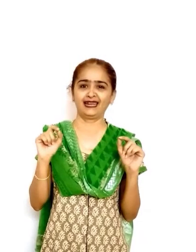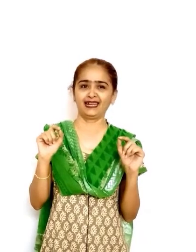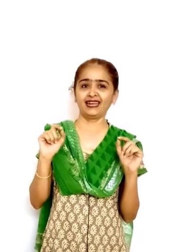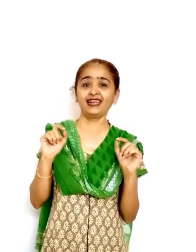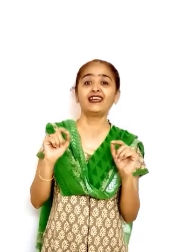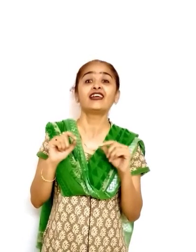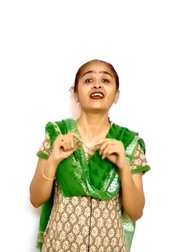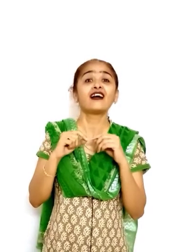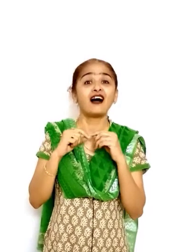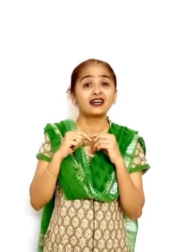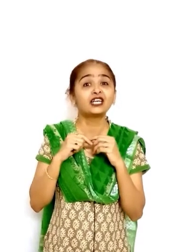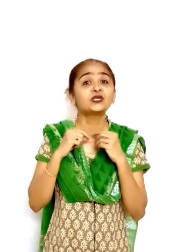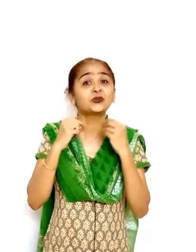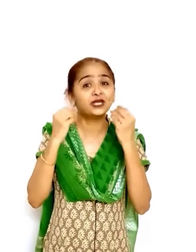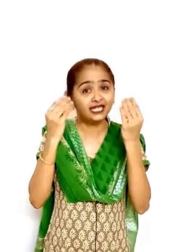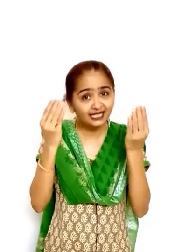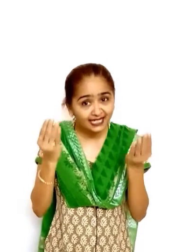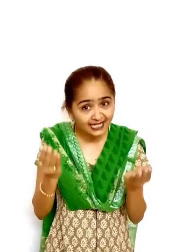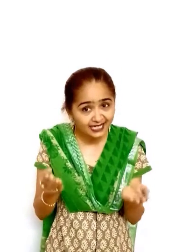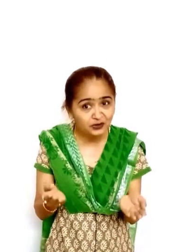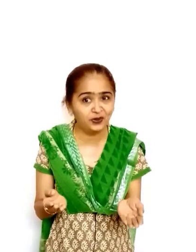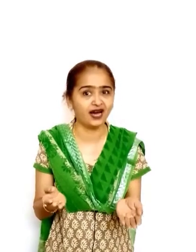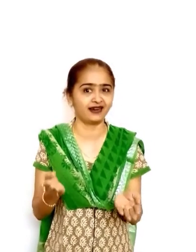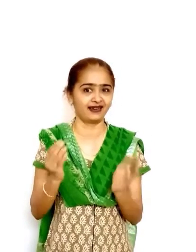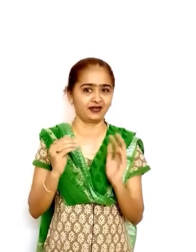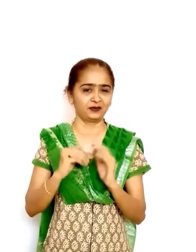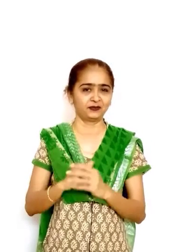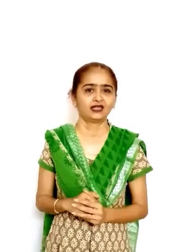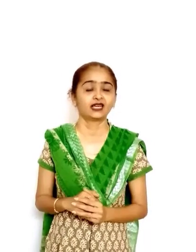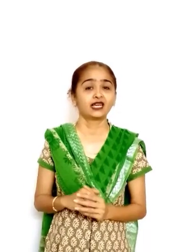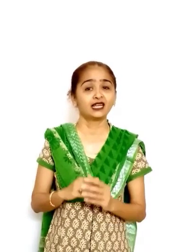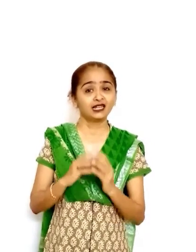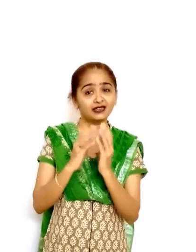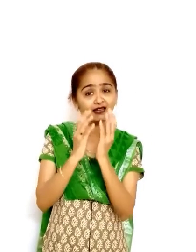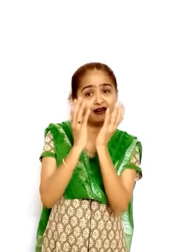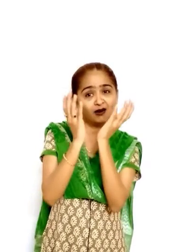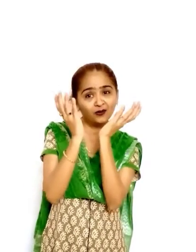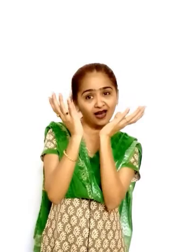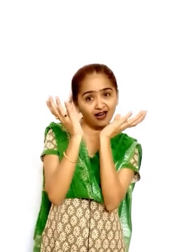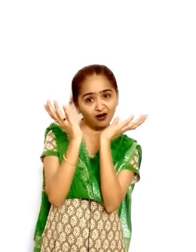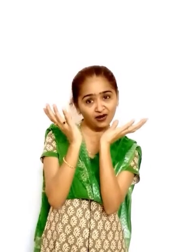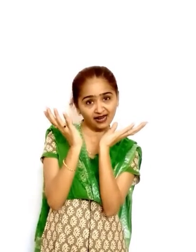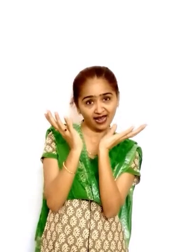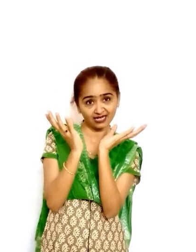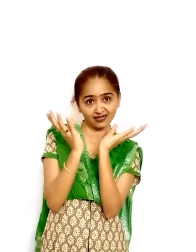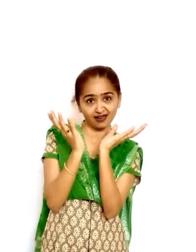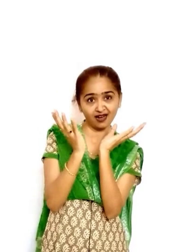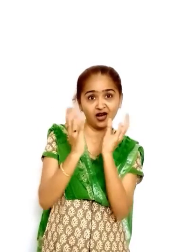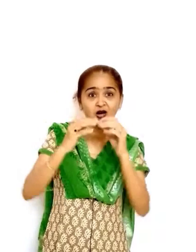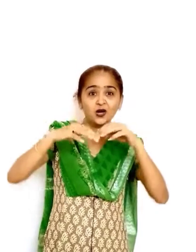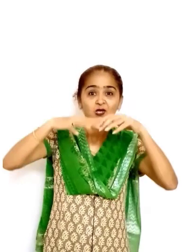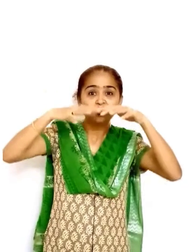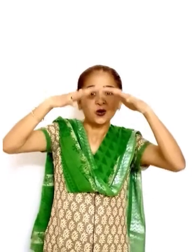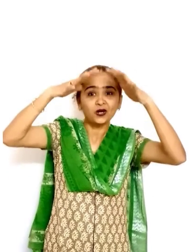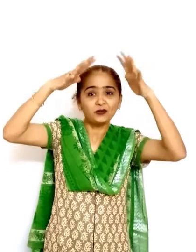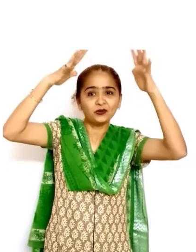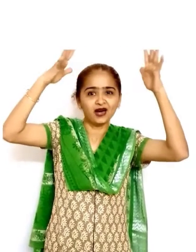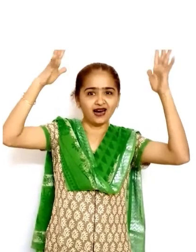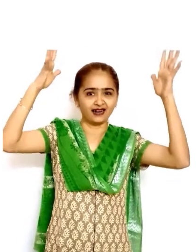हैं गाकर सुगीत गीत प्यारे। खिलता गुलाब कैसा सौरभ उड़ा